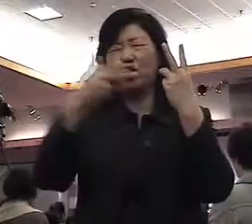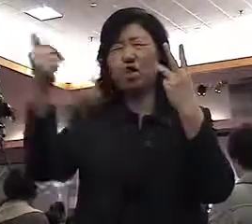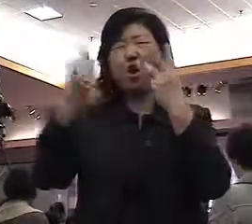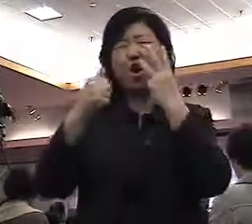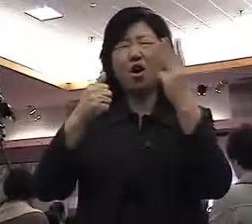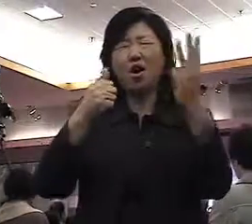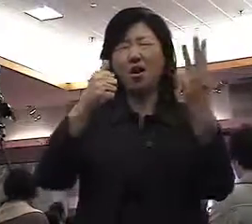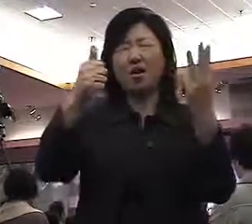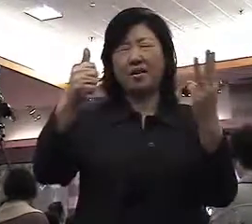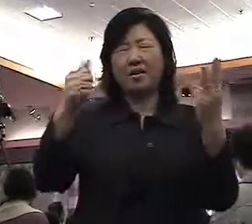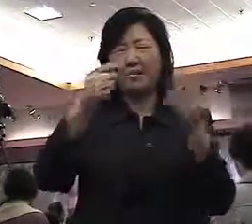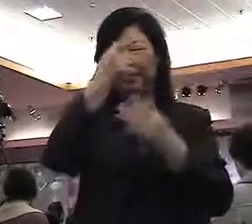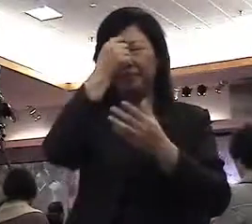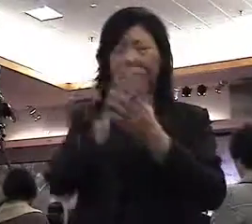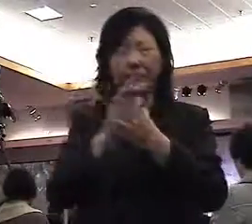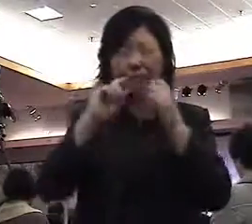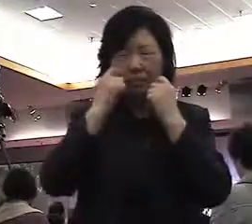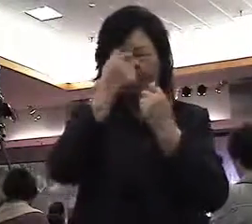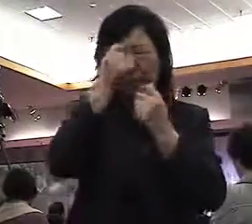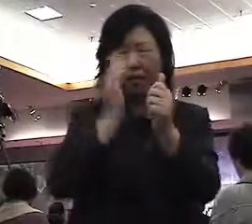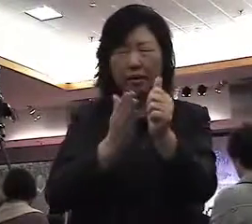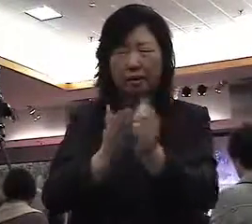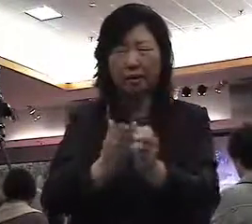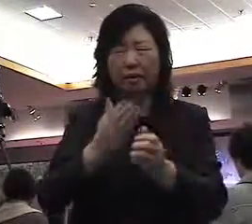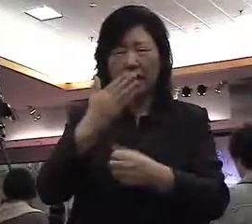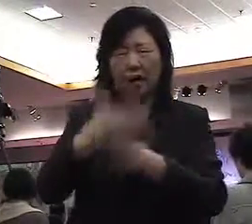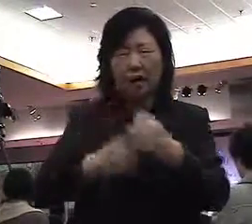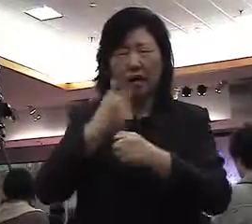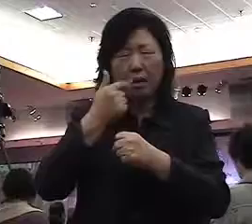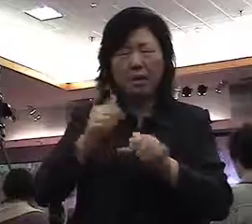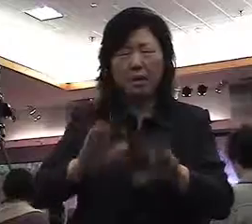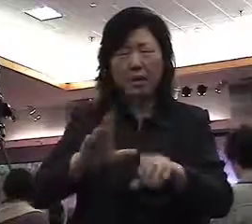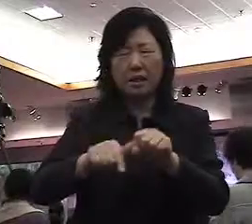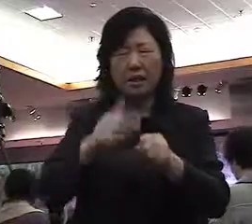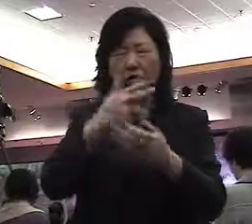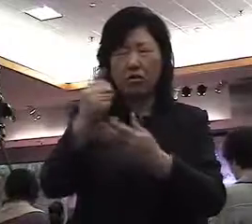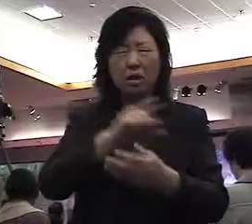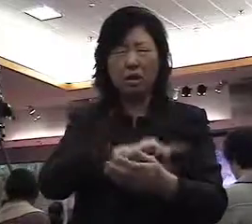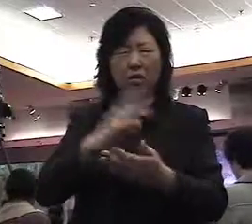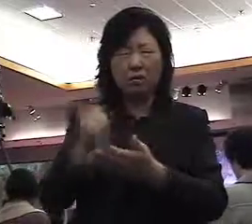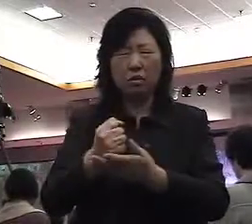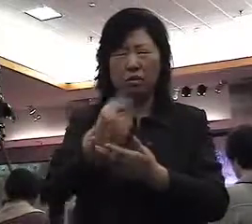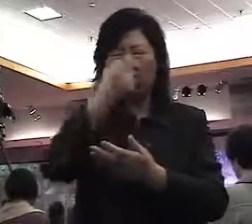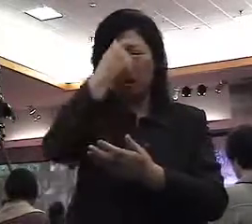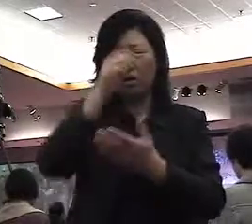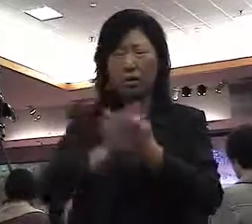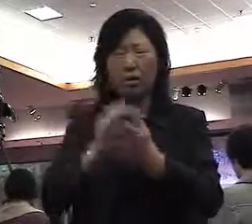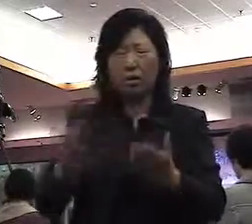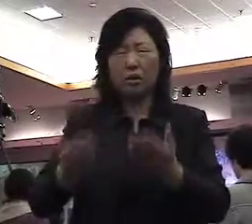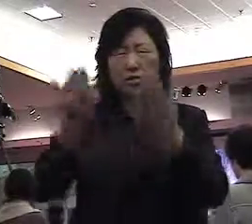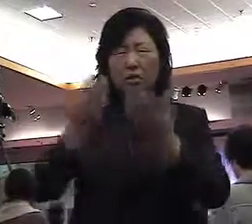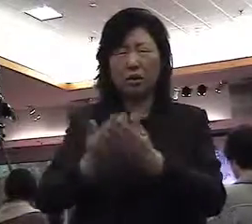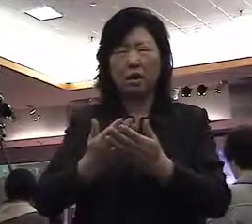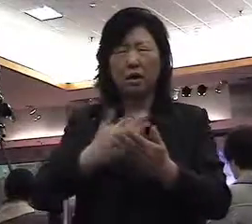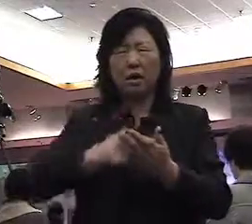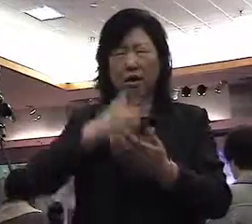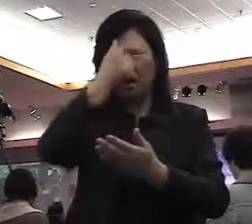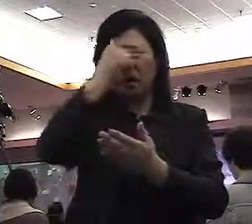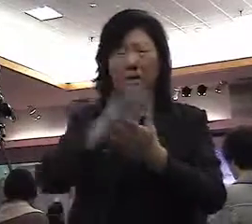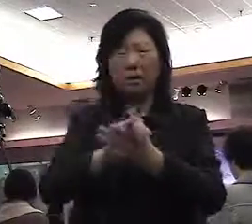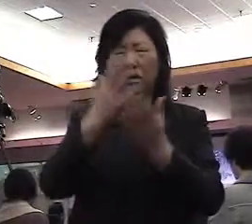주여, 주여. 하나님 아버지, 이 시간에 주님의 이름을 높여드립니다. 나의 기도를